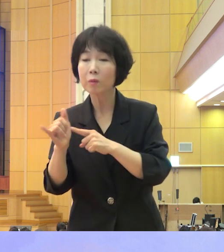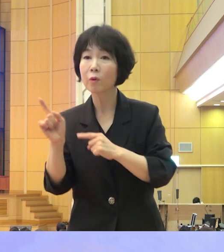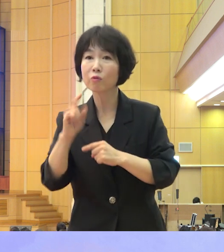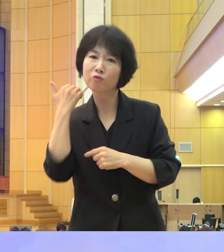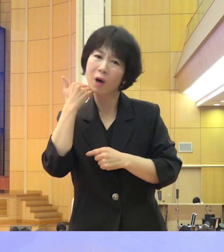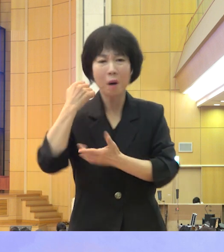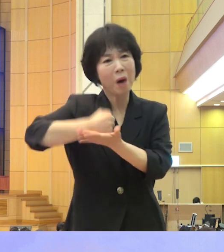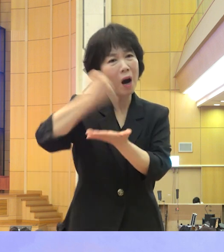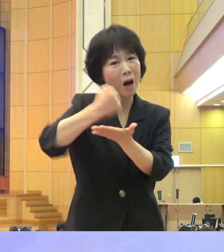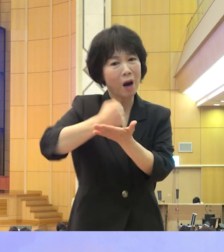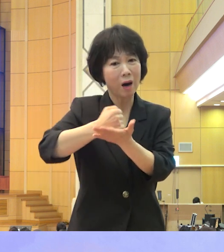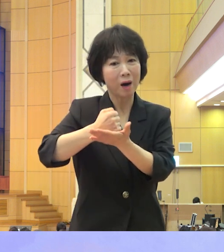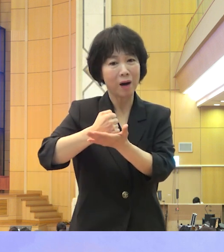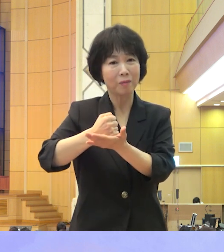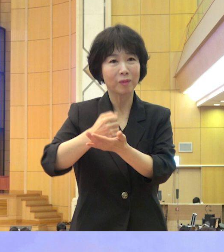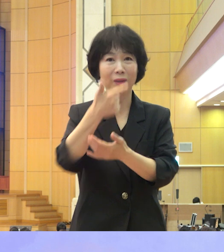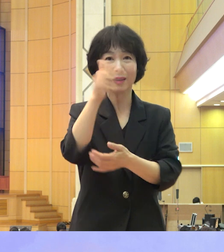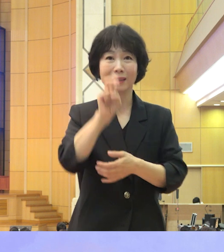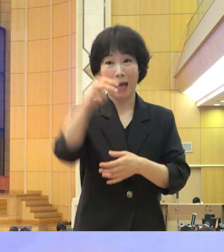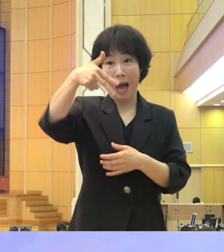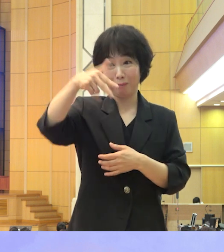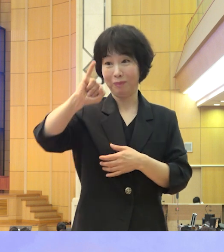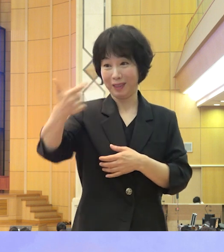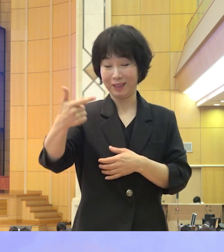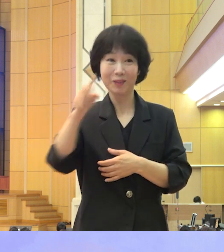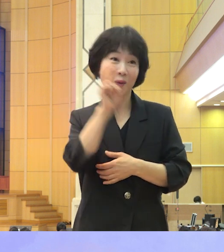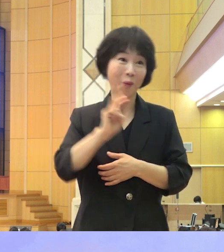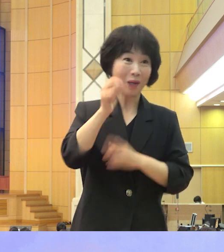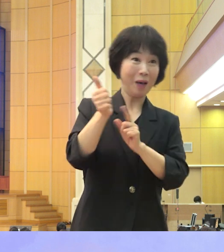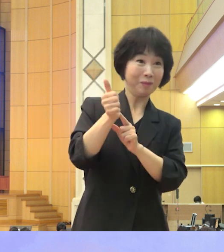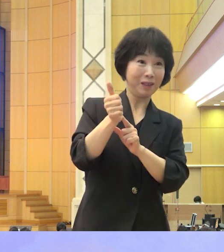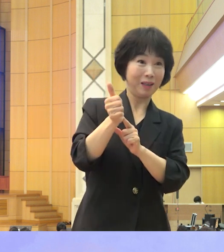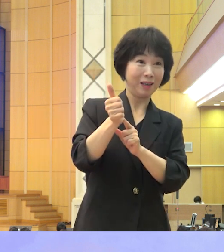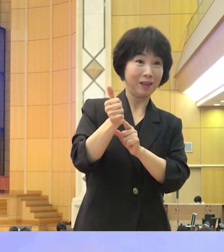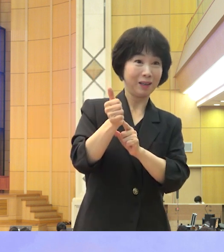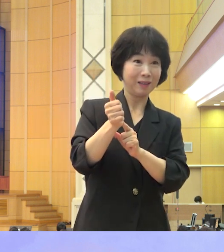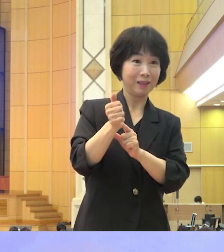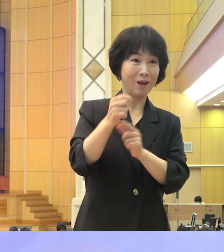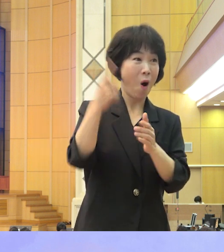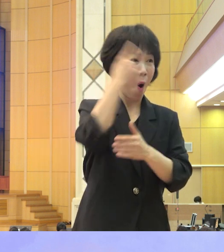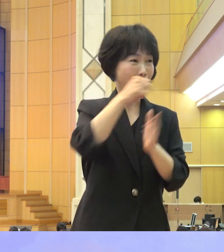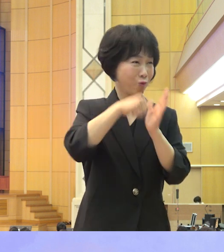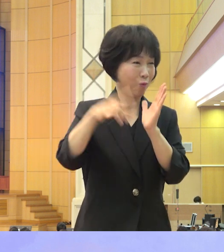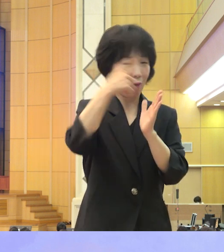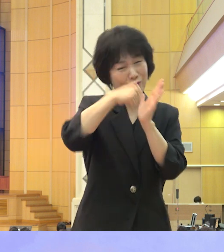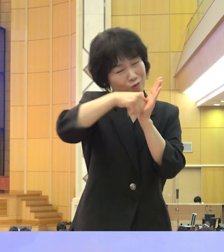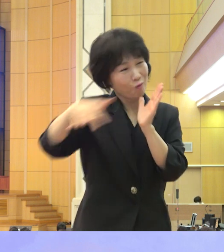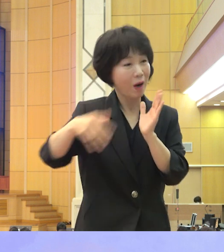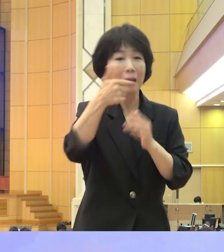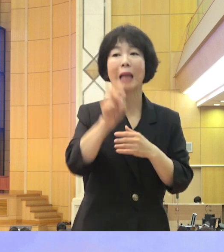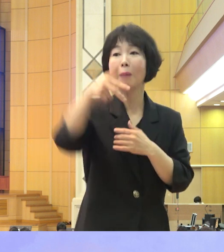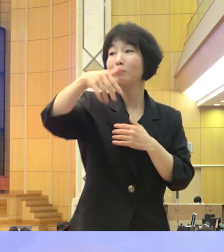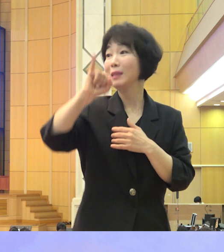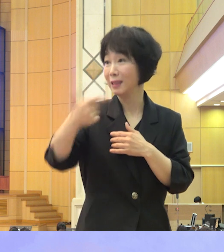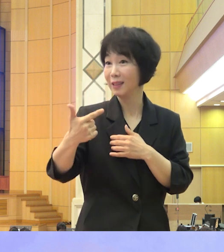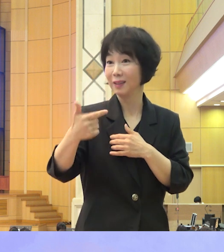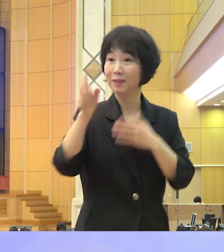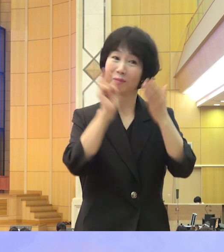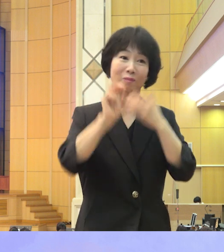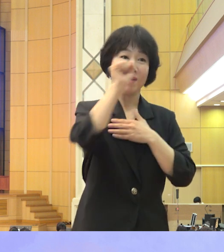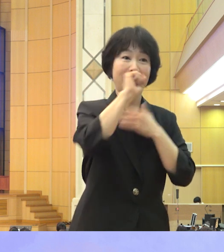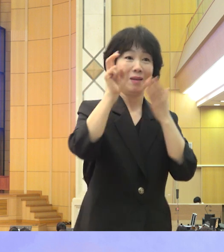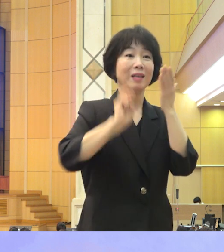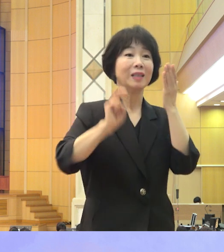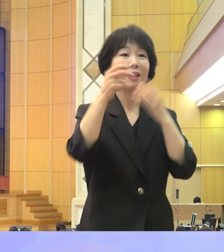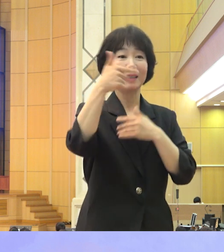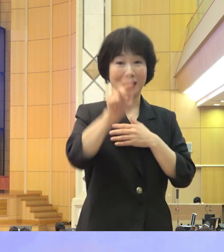말 있잖아요. 남진 노래 가사인가요? 저 푸른 초원 위에 그림 같은 집을 짓고